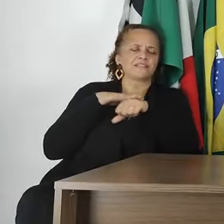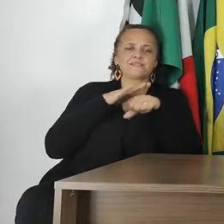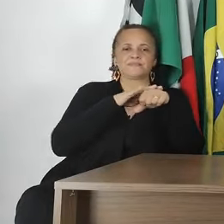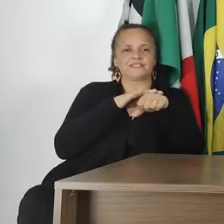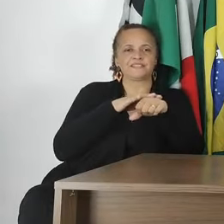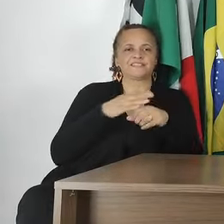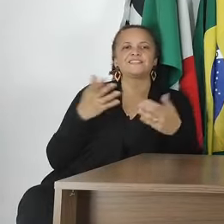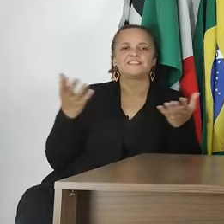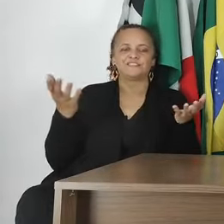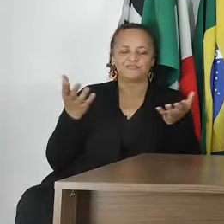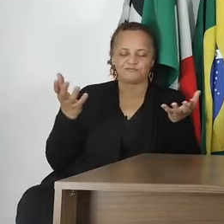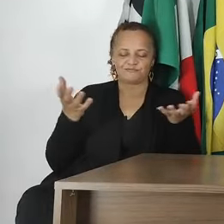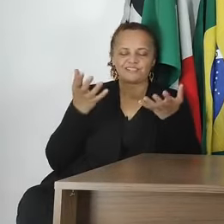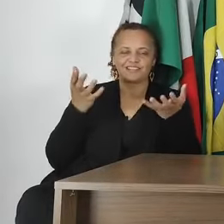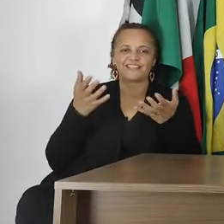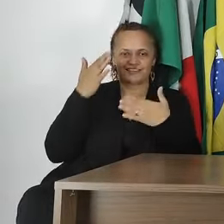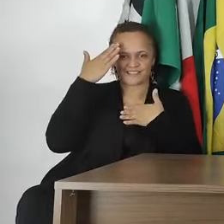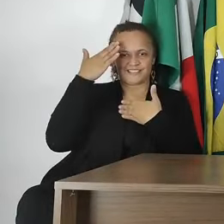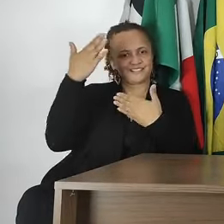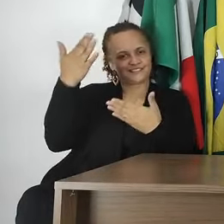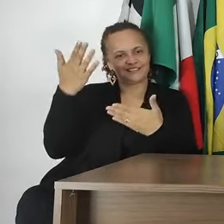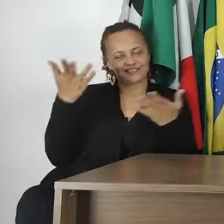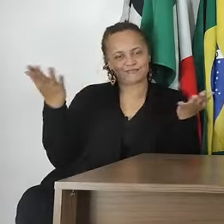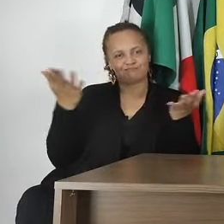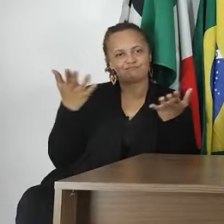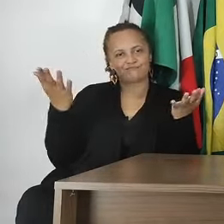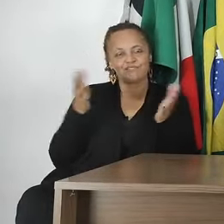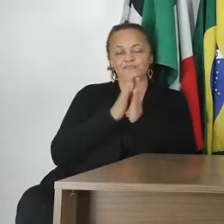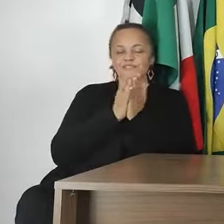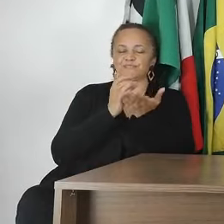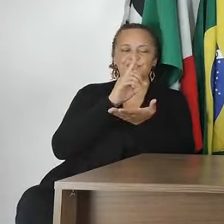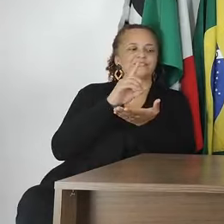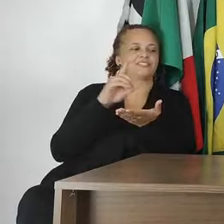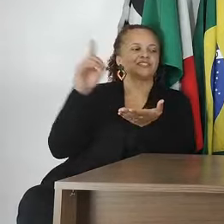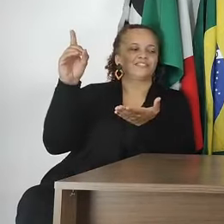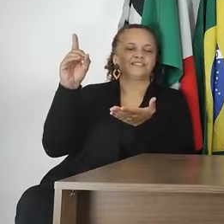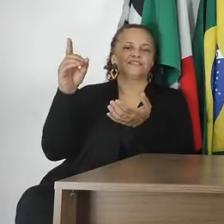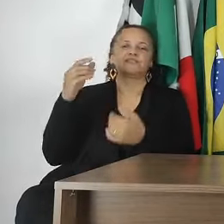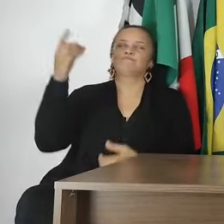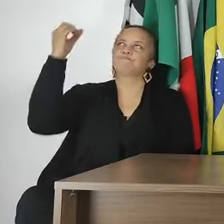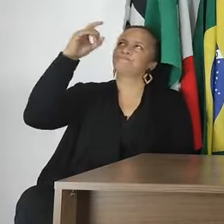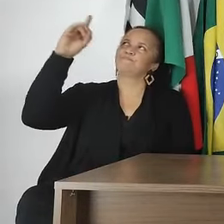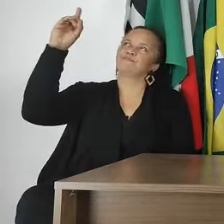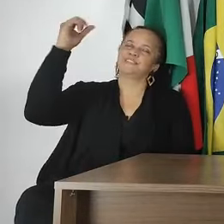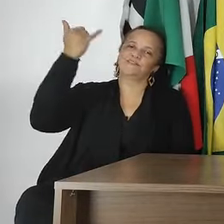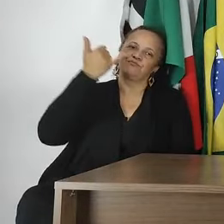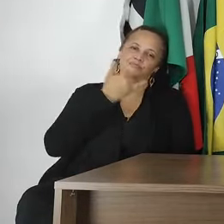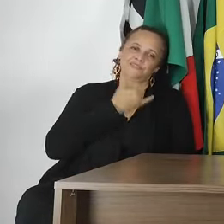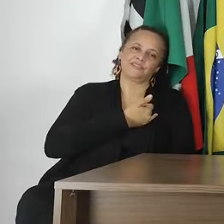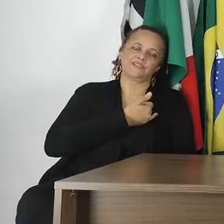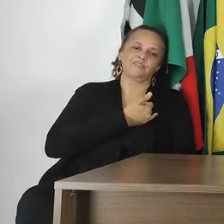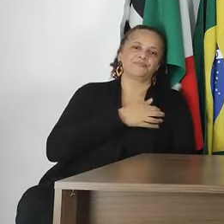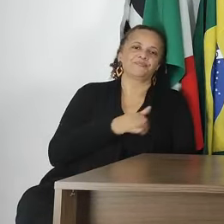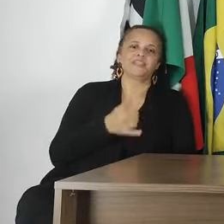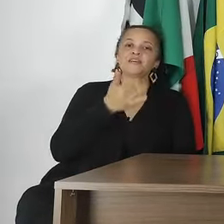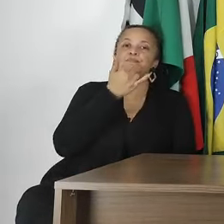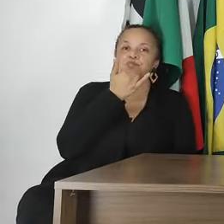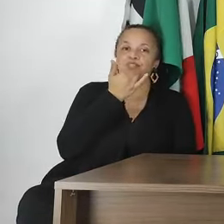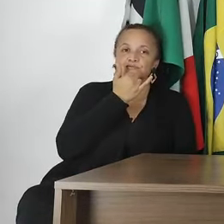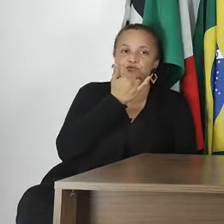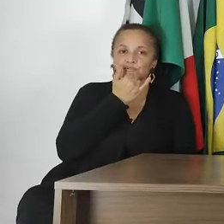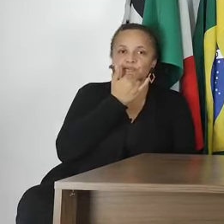agradecer por esse espaço, por essa palavra, né? Essa palavra que Deus colocou no meu coração. Me perdoa se eu